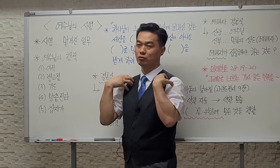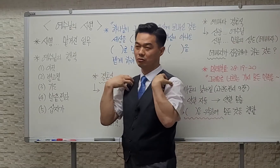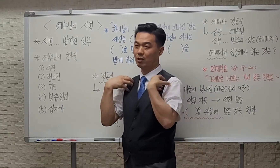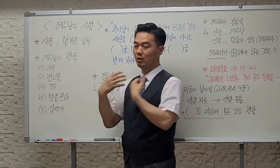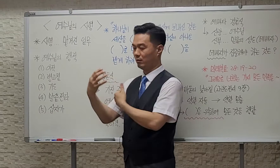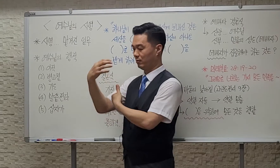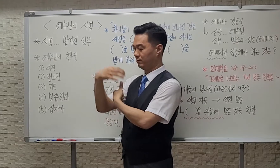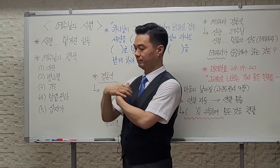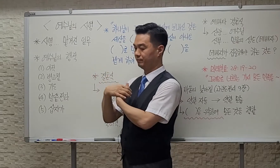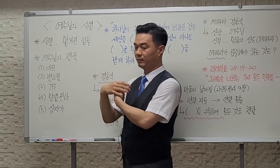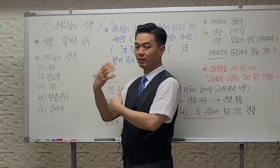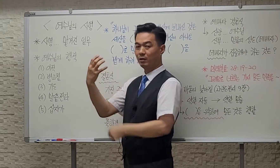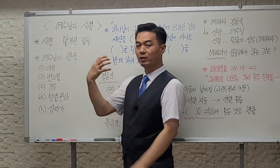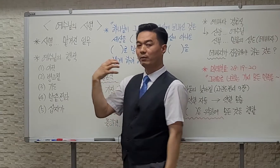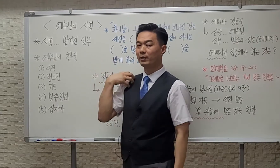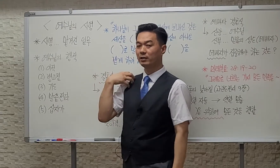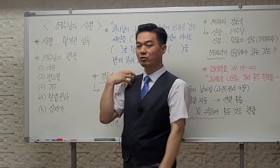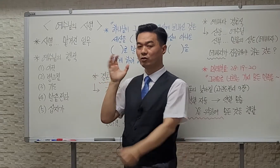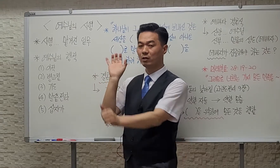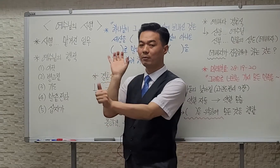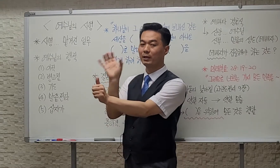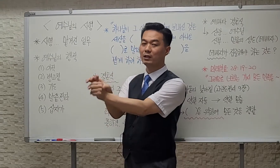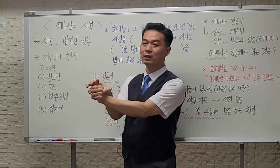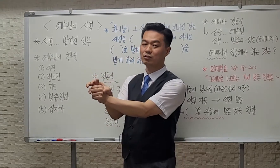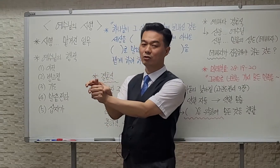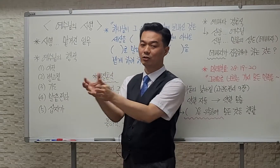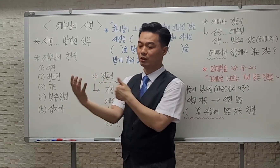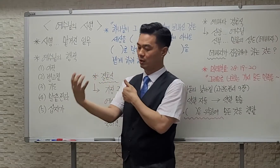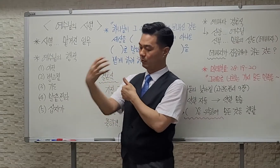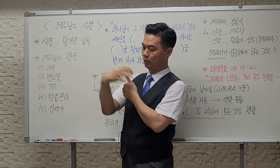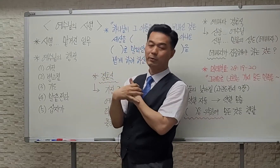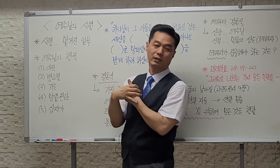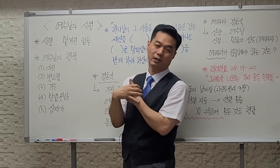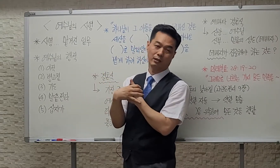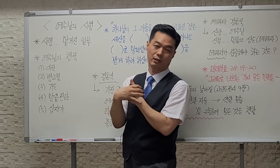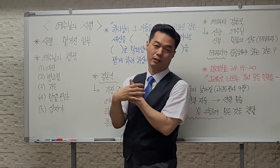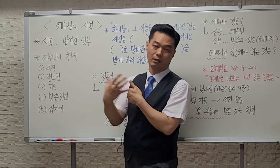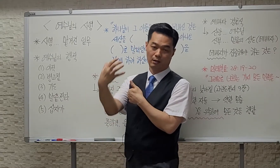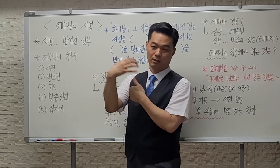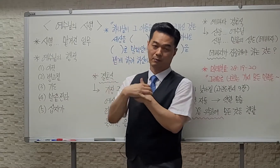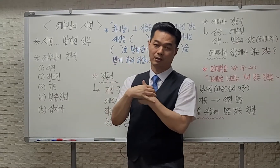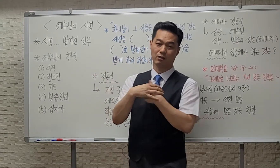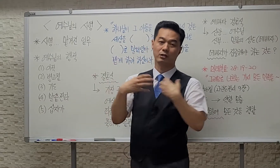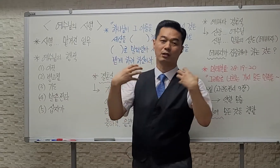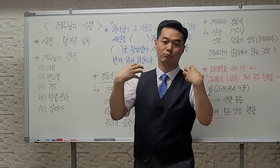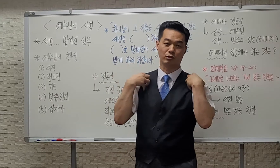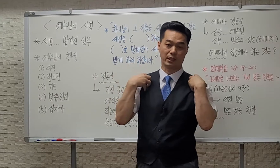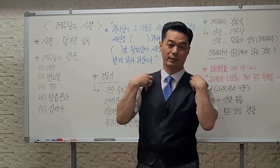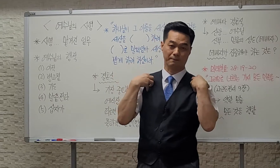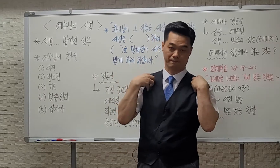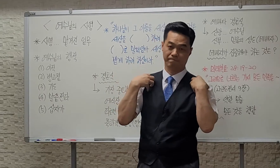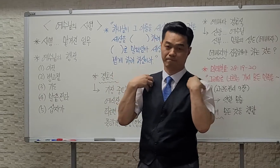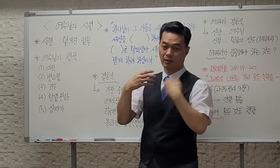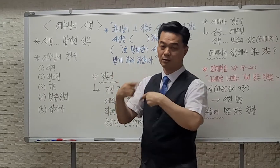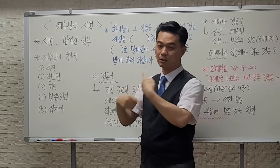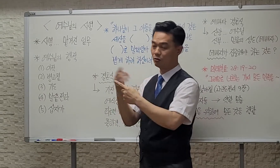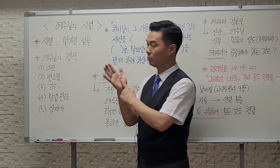네. 이렇게 하면 맞다죠. 이렇게 하면 맡기다죠. 이렇게 하면 떠맡다가 되니까 맡겨진 임무 책임. 네, 이렇게 수화로 표현하면